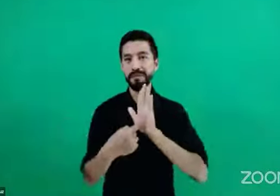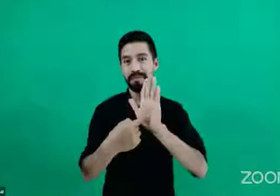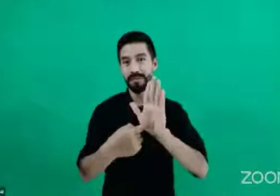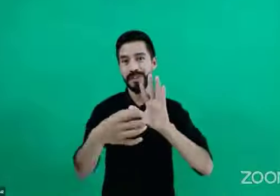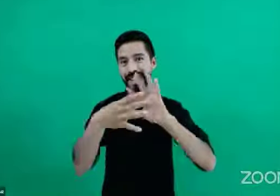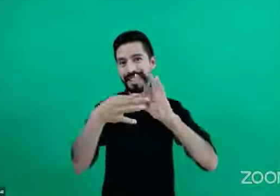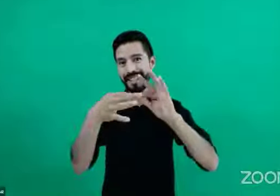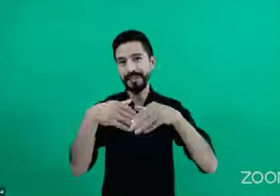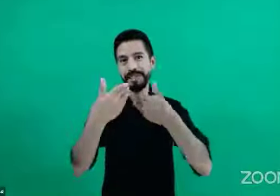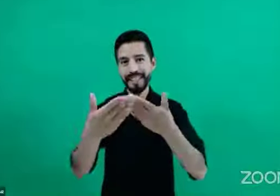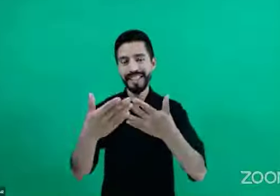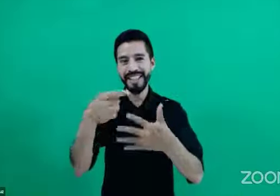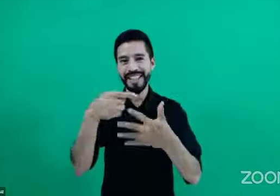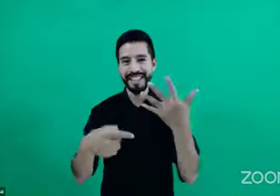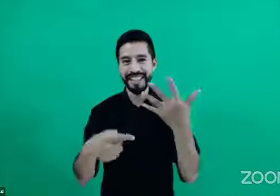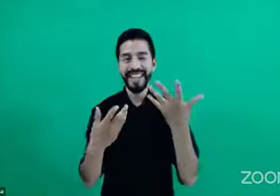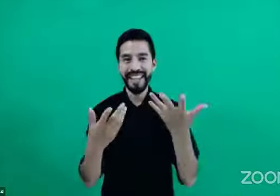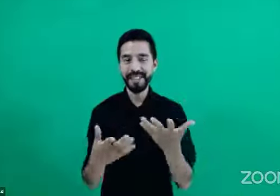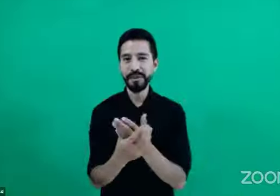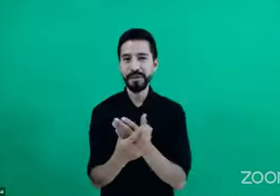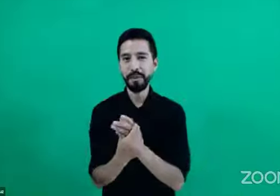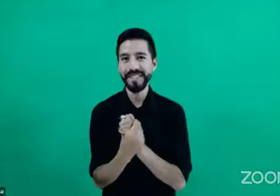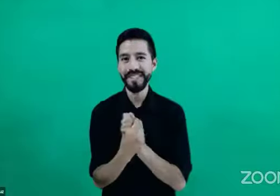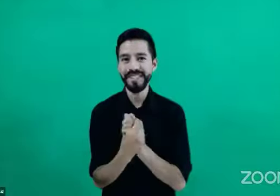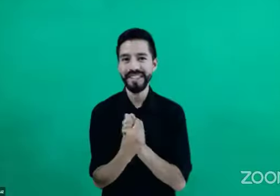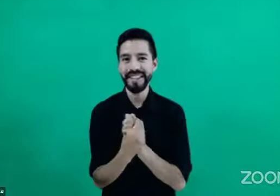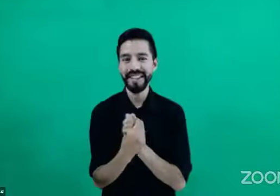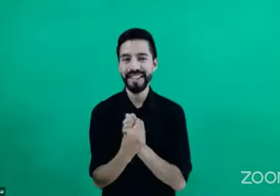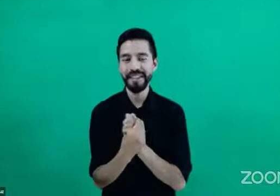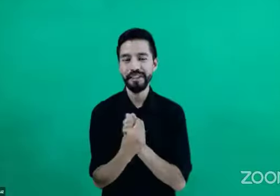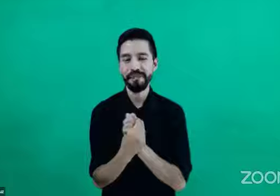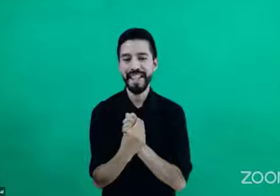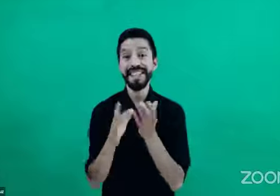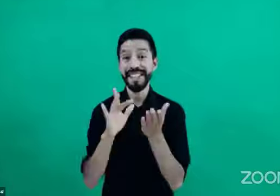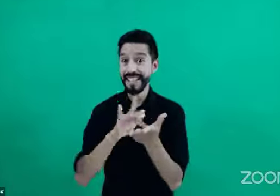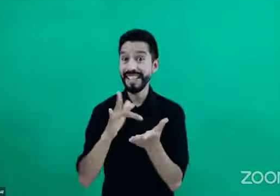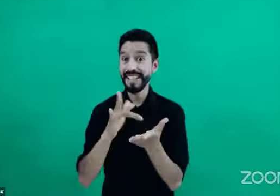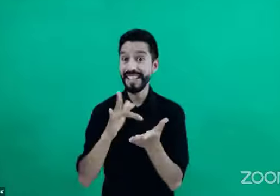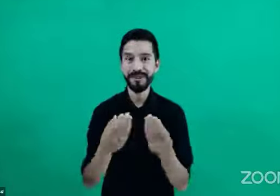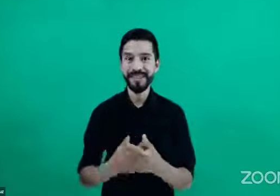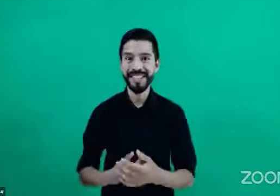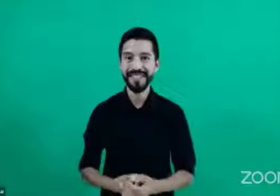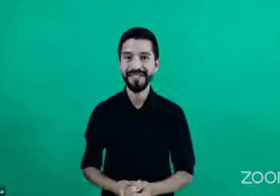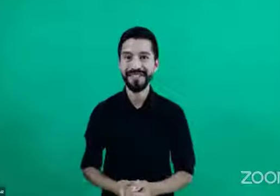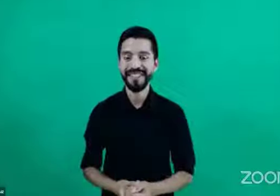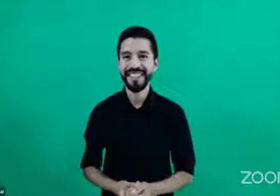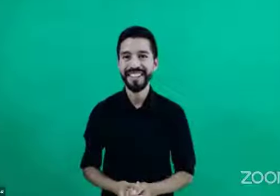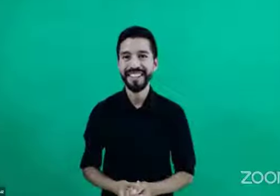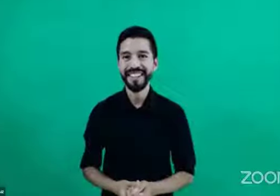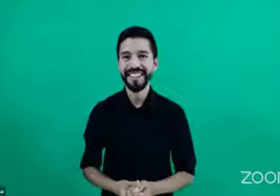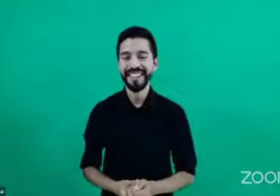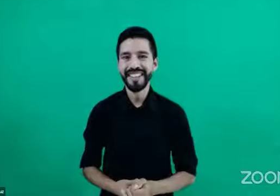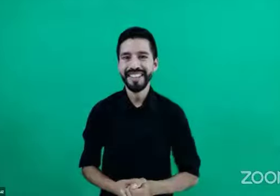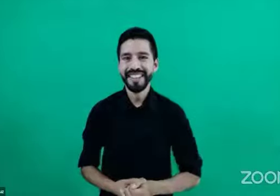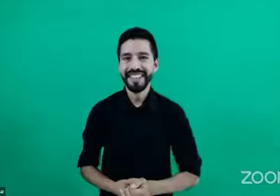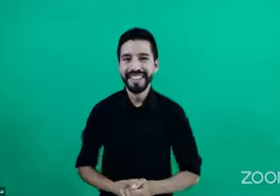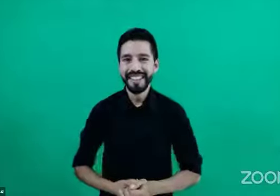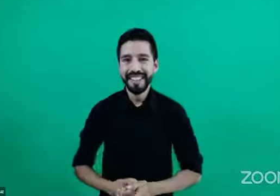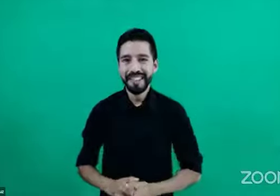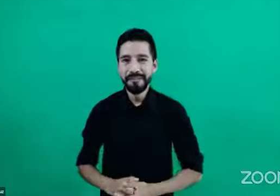poder mostrarles o transmitirles esto, pues se los agradezco muchísimo.